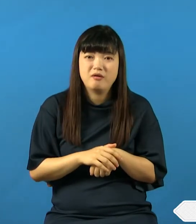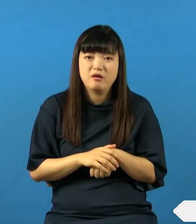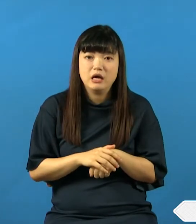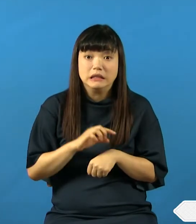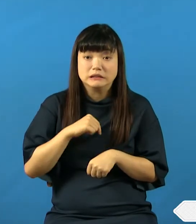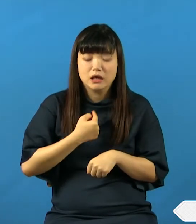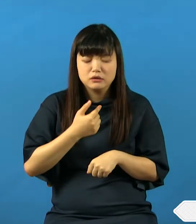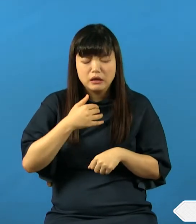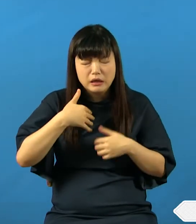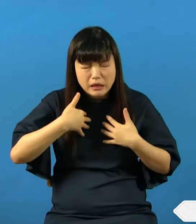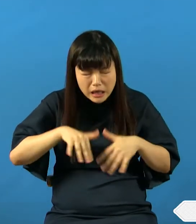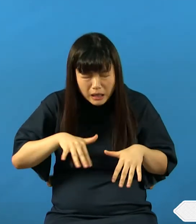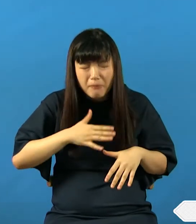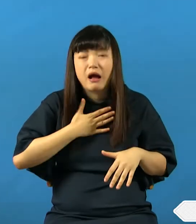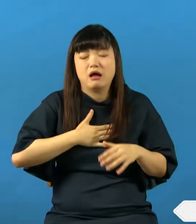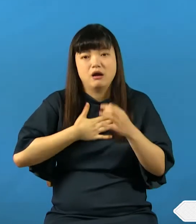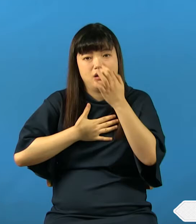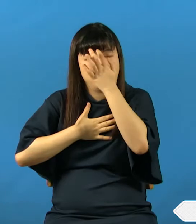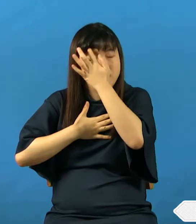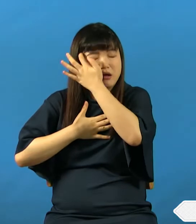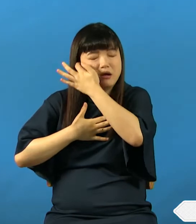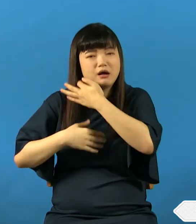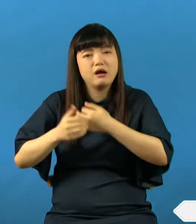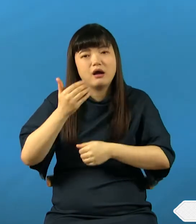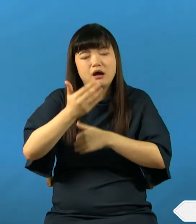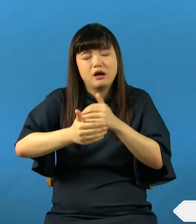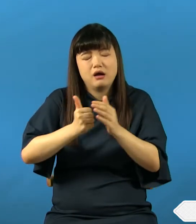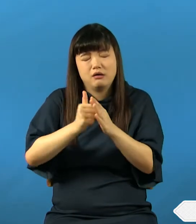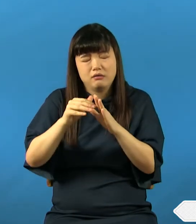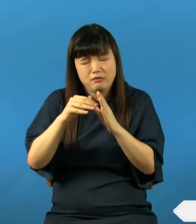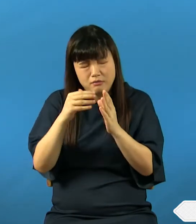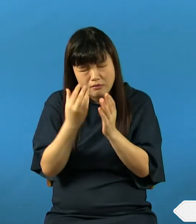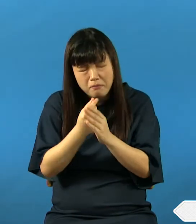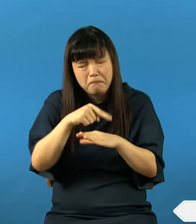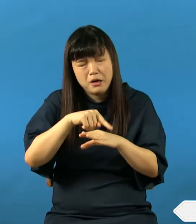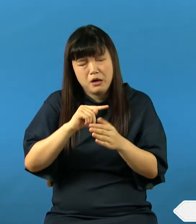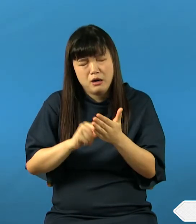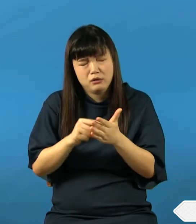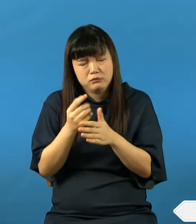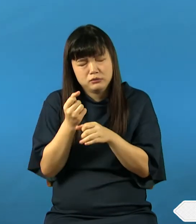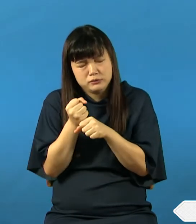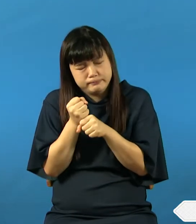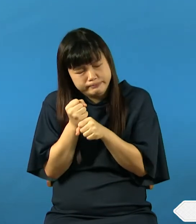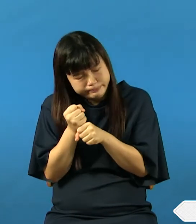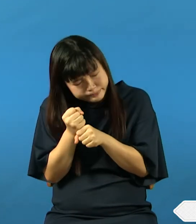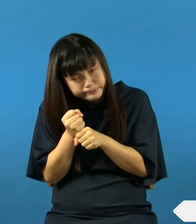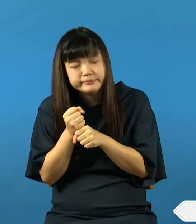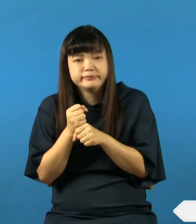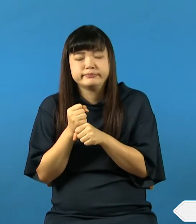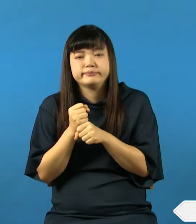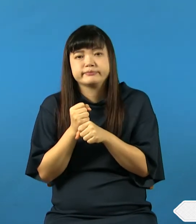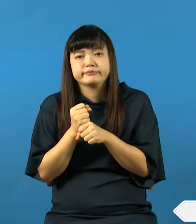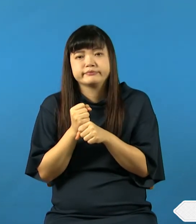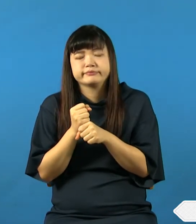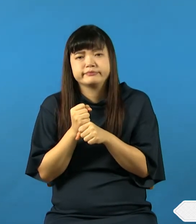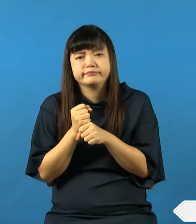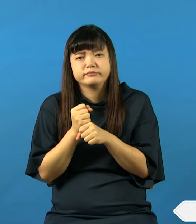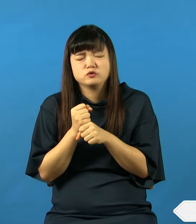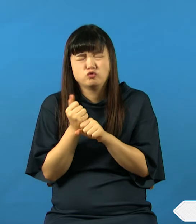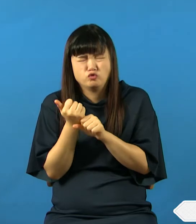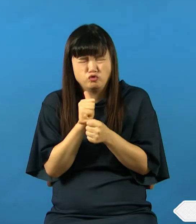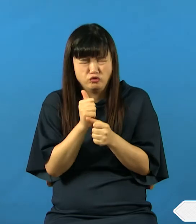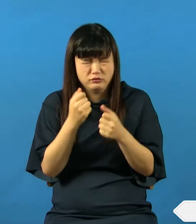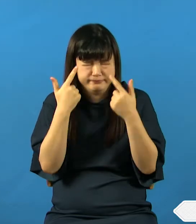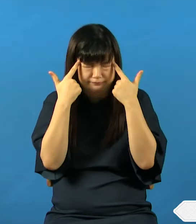그 목사님은 자신의 연약함을 알기 때문에 하나님께 전심으로 죽도록 매달리는 것입니다.